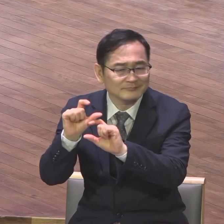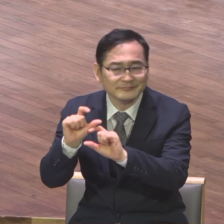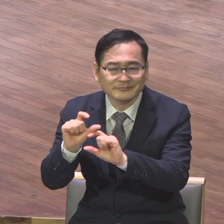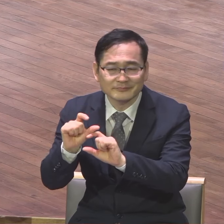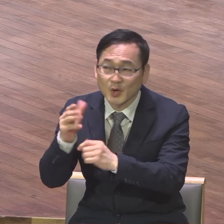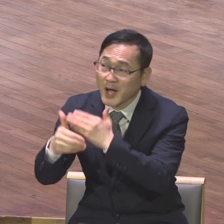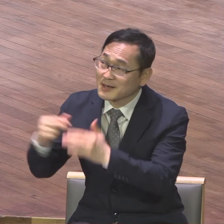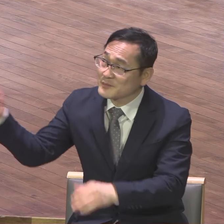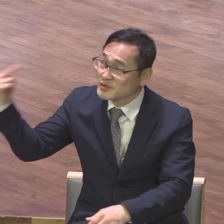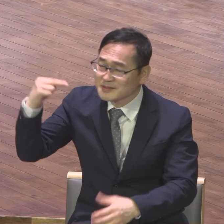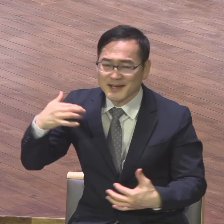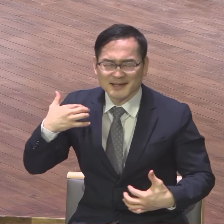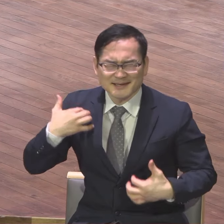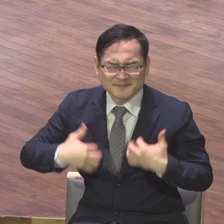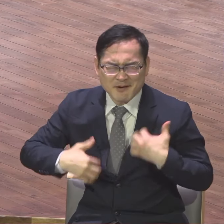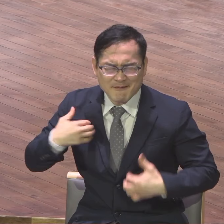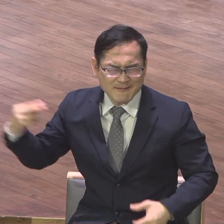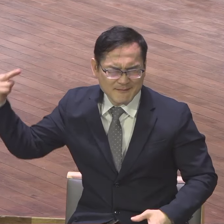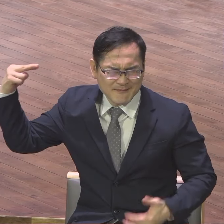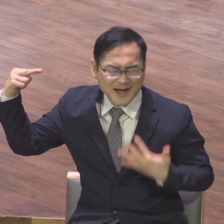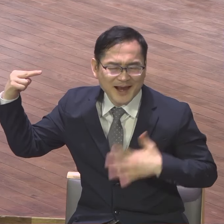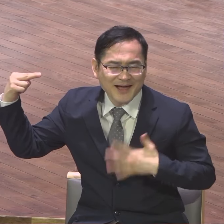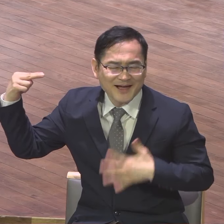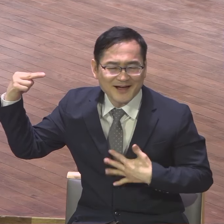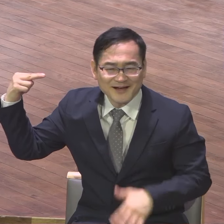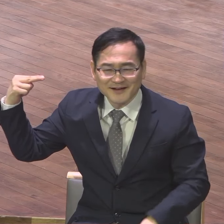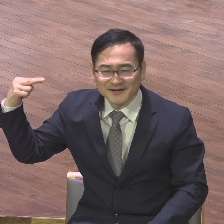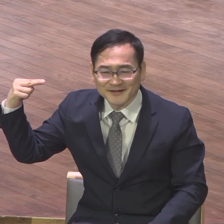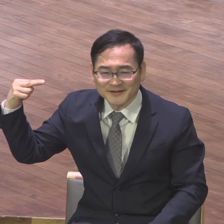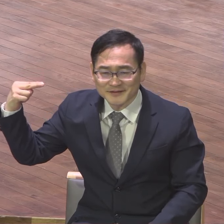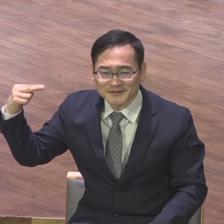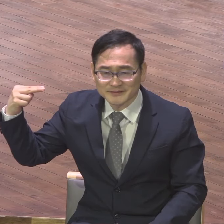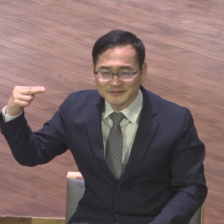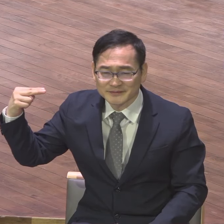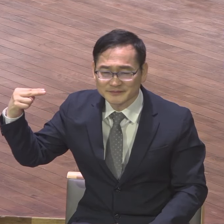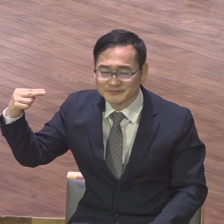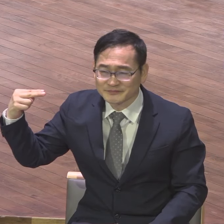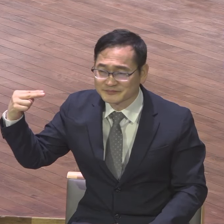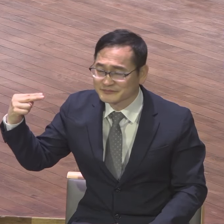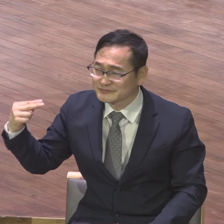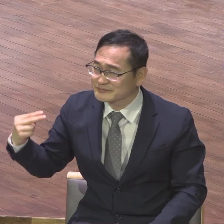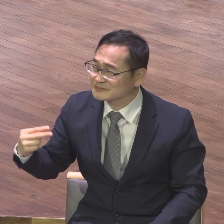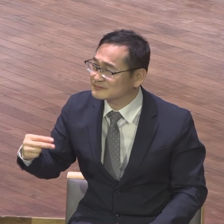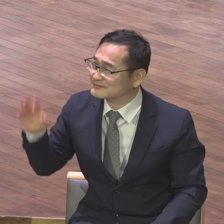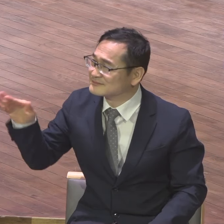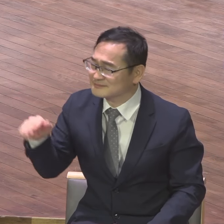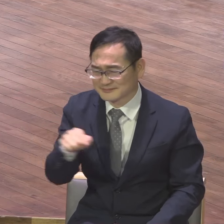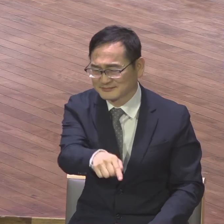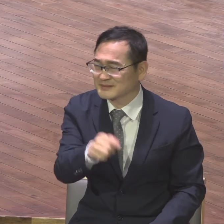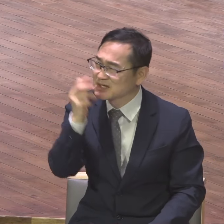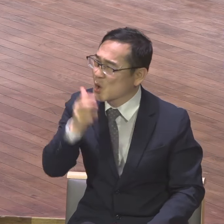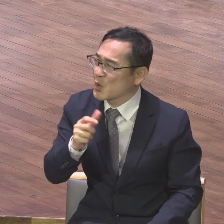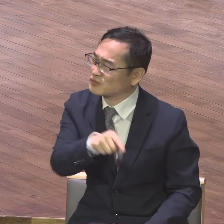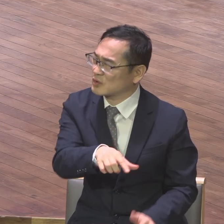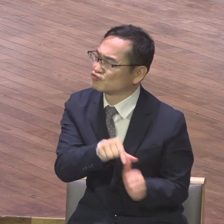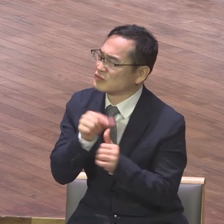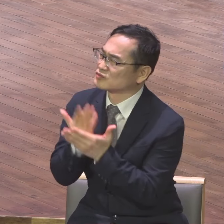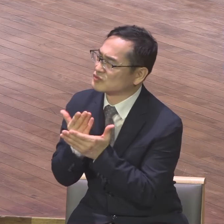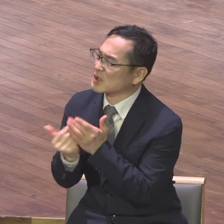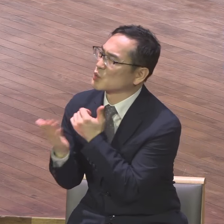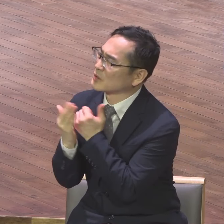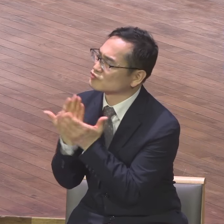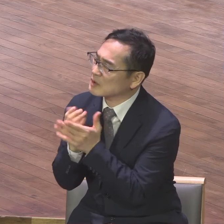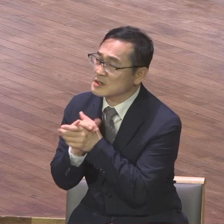하나님이 보실 때 기뻐하시는 그런 영혼들을 놓고 기도하고 그렇게 건져내면서 주님 앞에 나올 때 얼마나